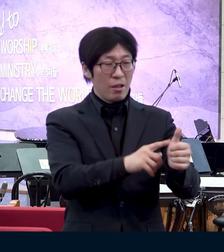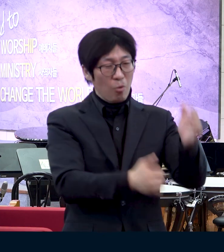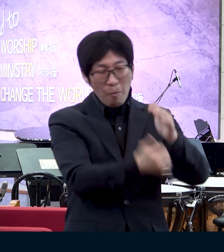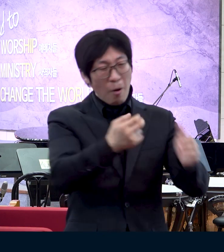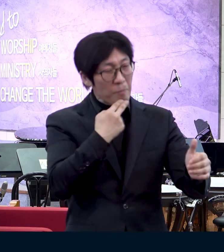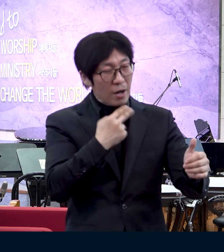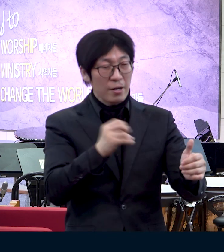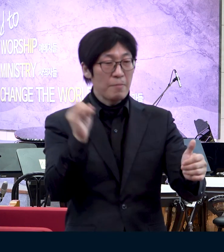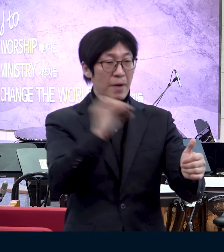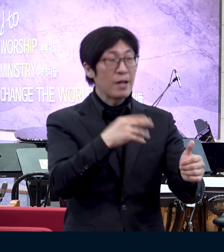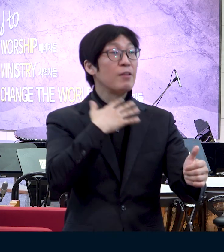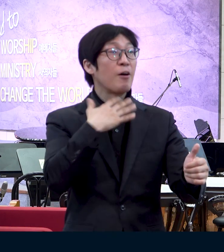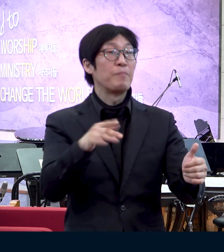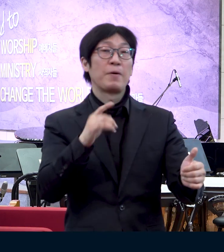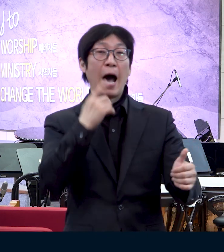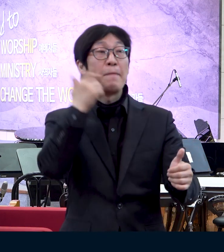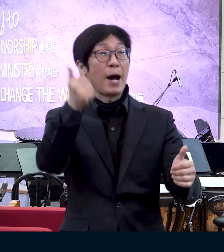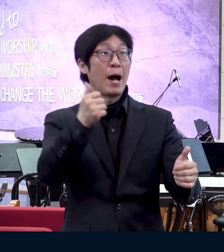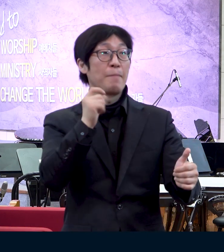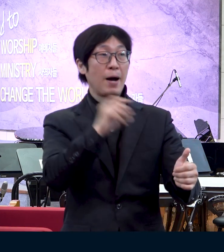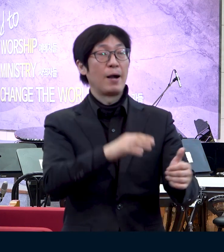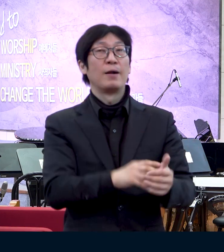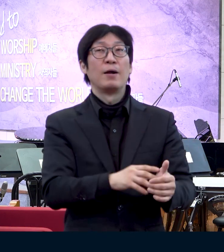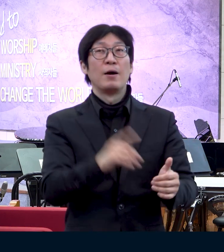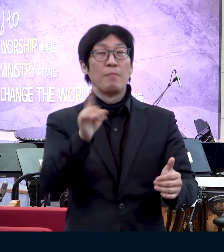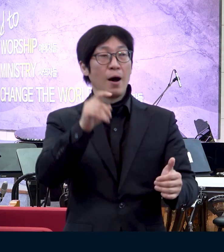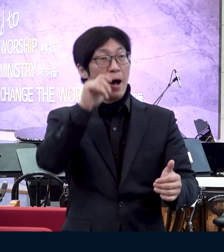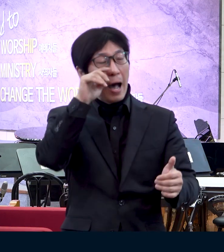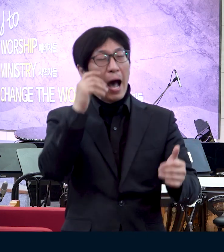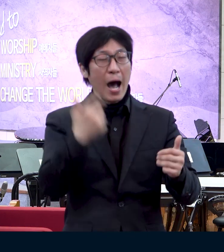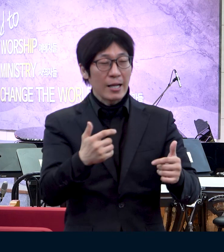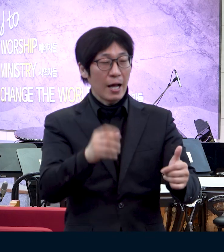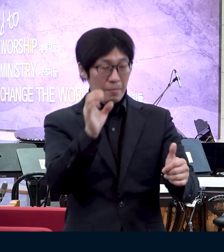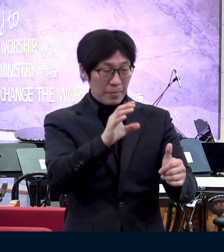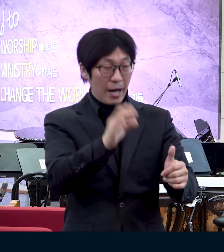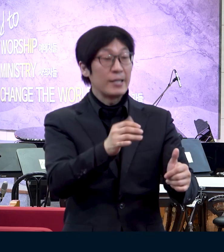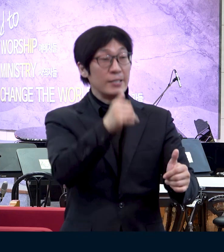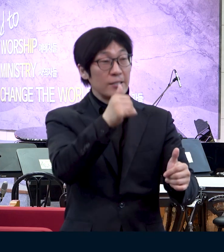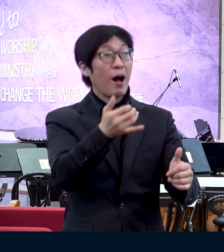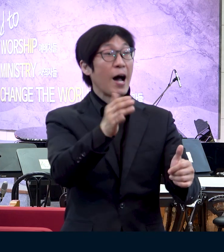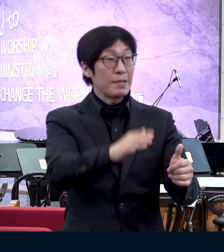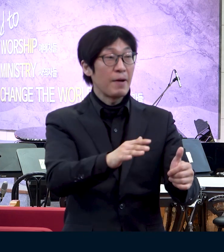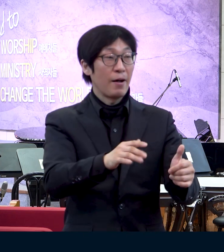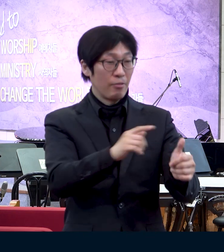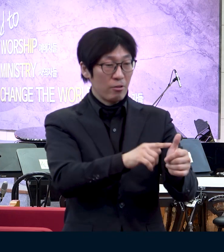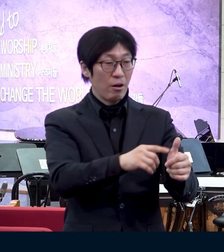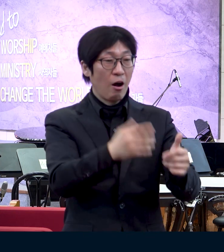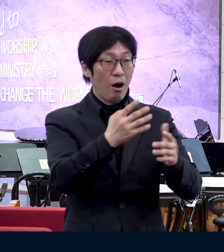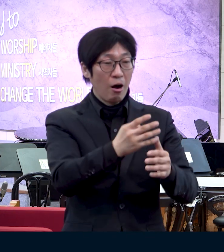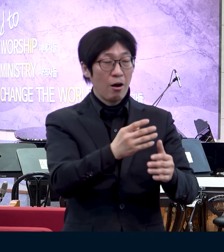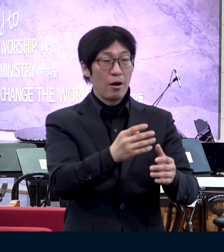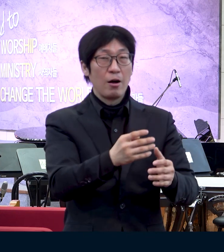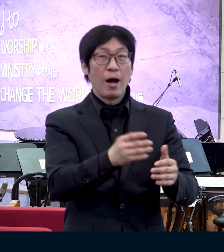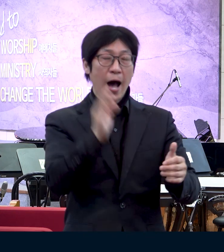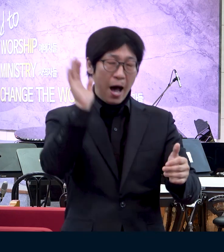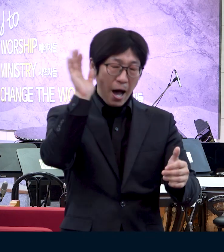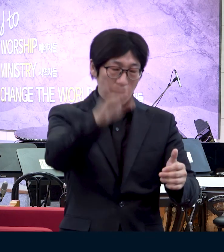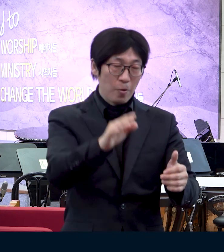너한테는 소망이 없다, 이런 말씀 안 하셨다는 거예요. 그렇게 야단 치시고 책망하시지만 언제나 너는 그런 사람 아니잖아,